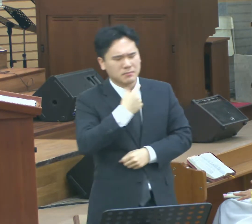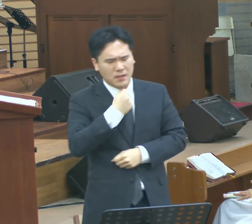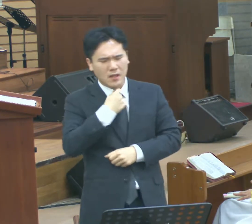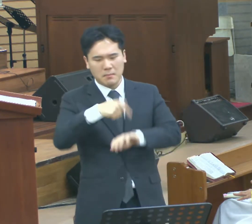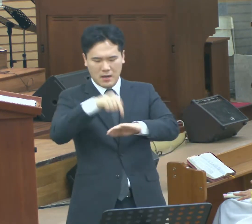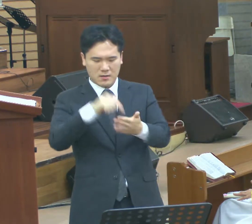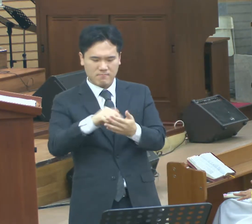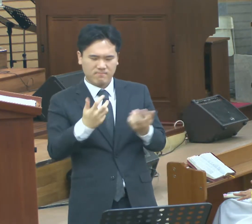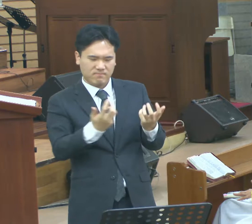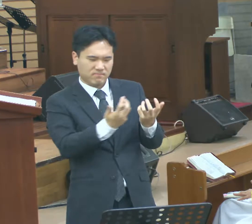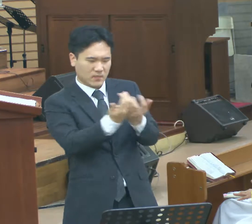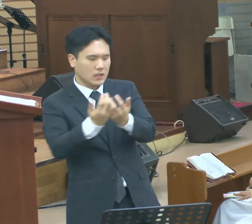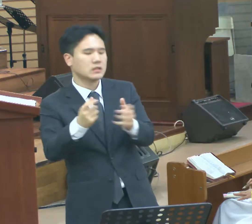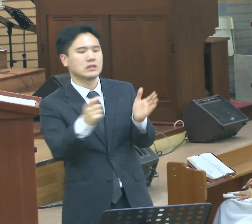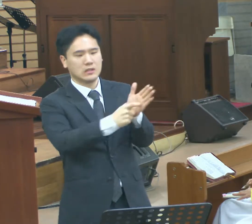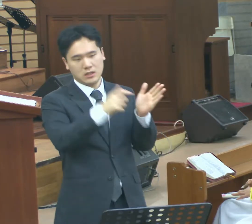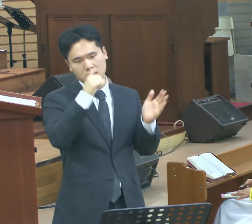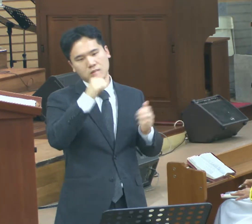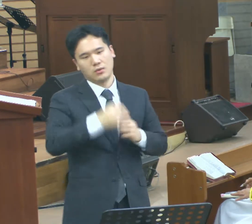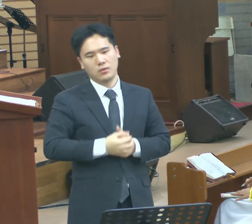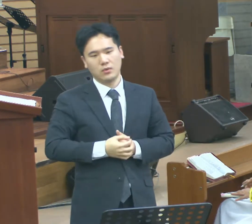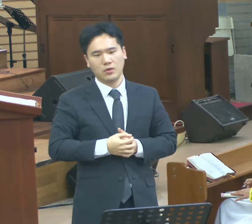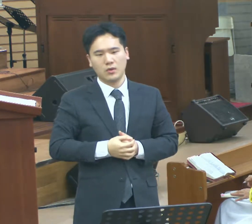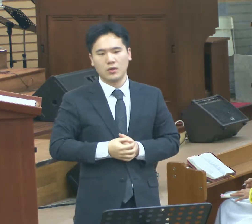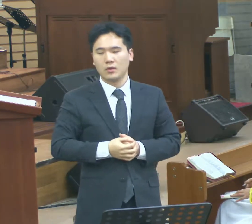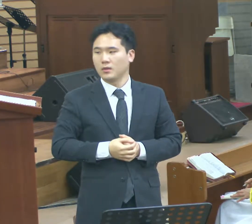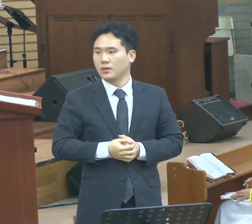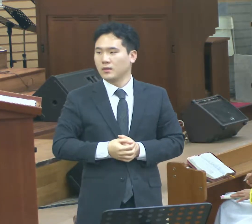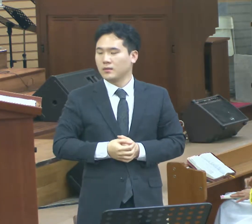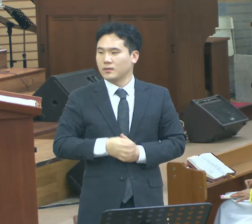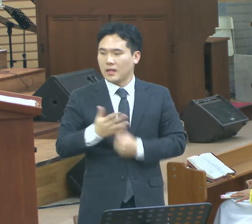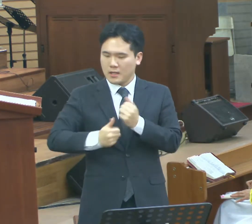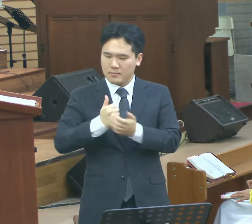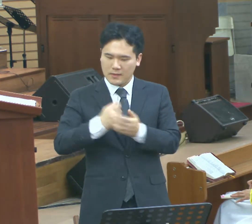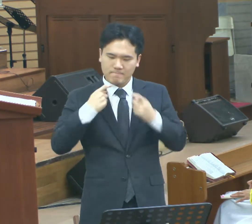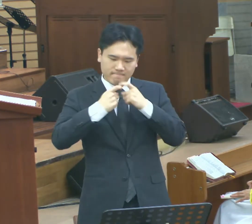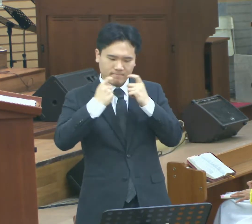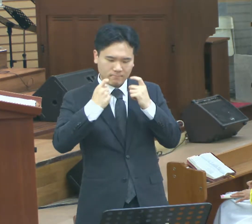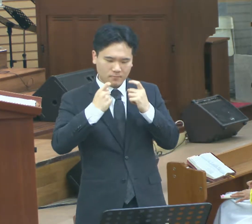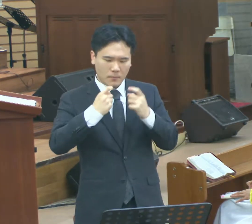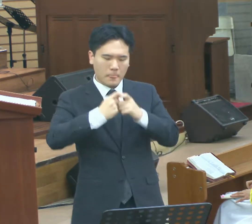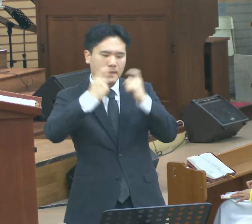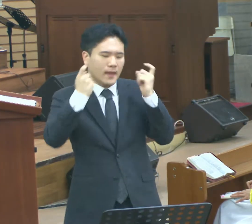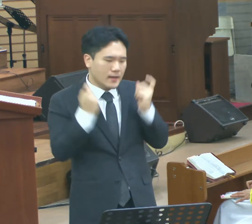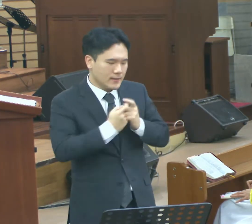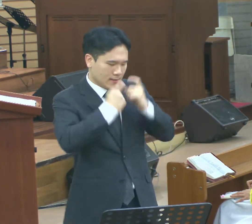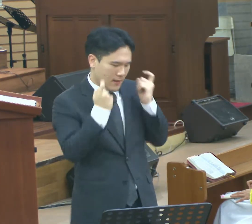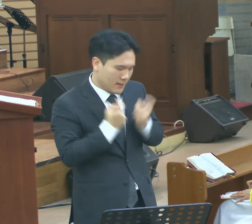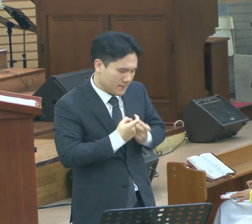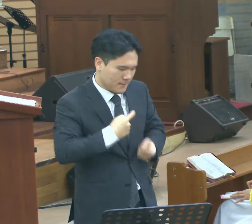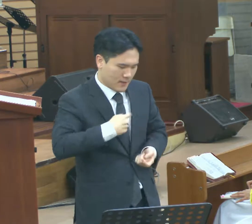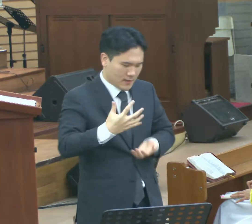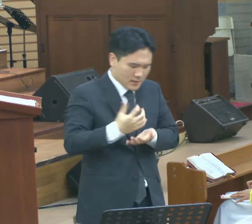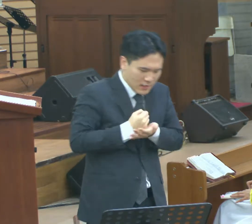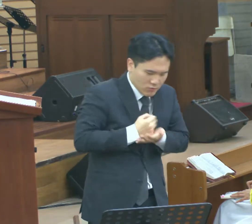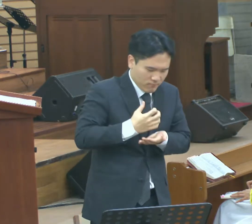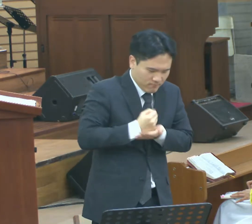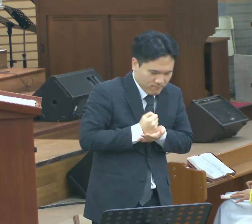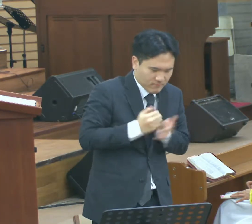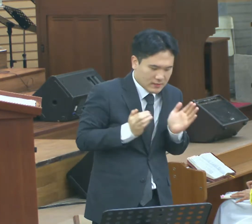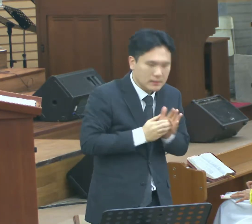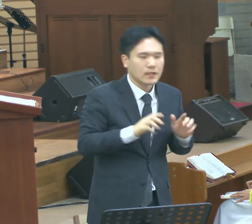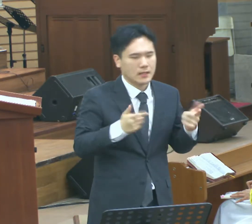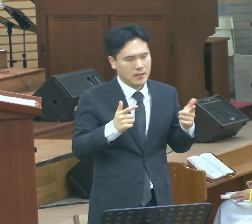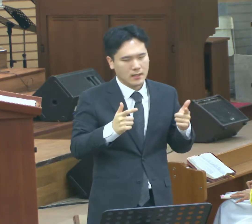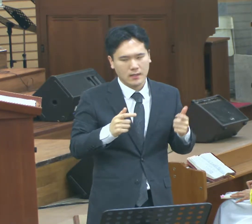위대함은 하나님에 대한 갈망이 개인적인 차원에서 머물지 않고 공동체와 만민 가운데 나가려는 그런 모습에 있었던